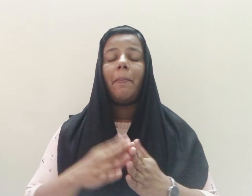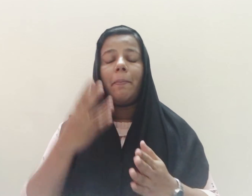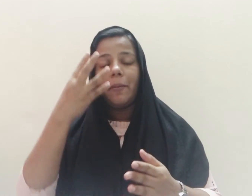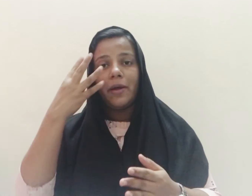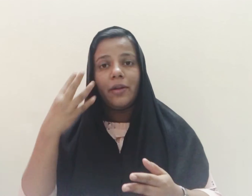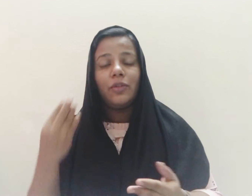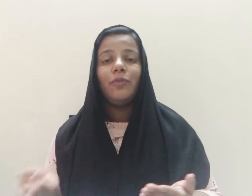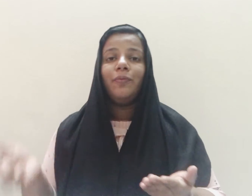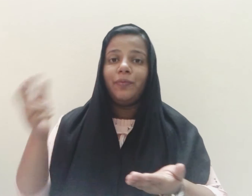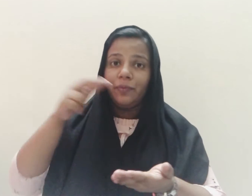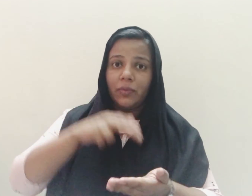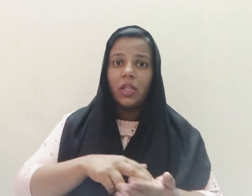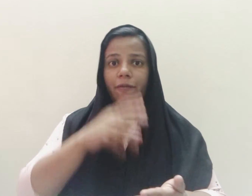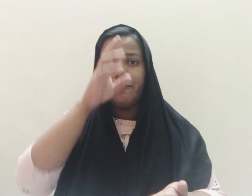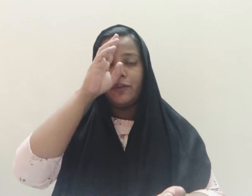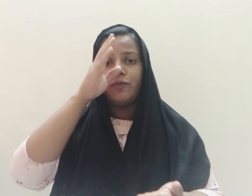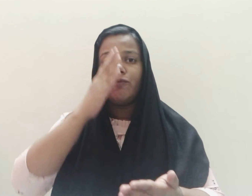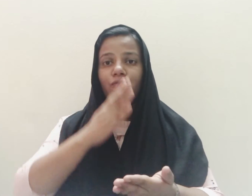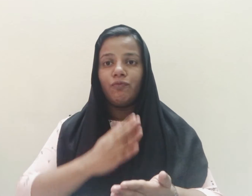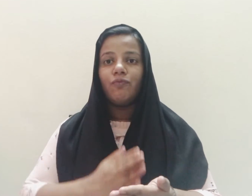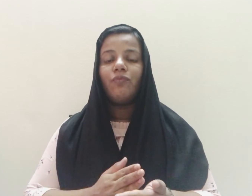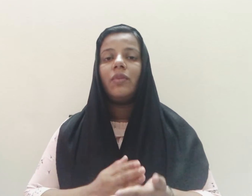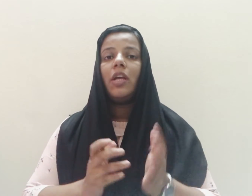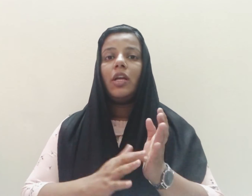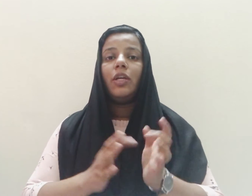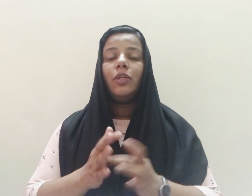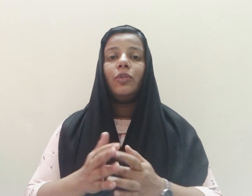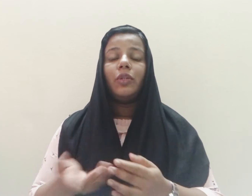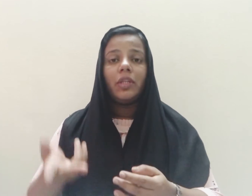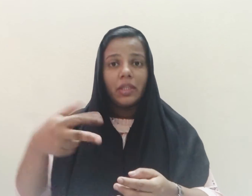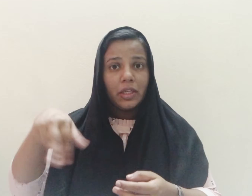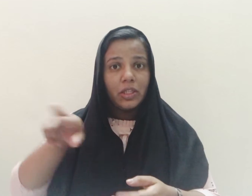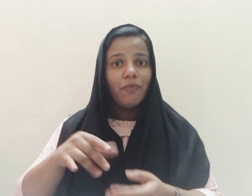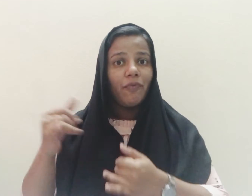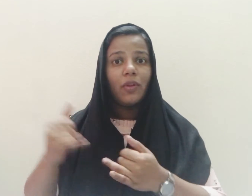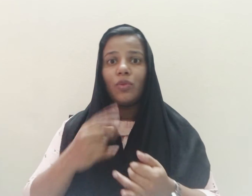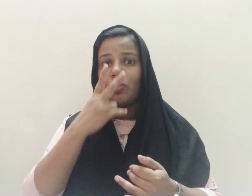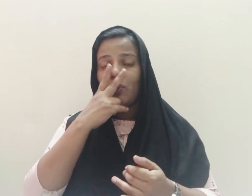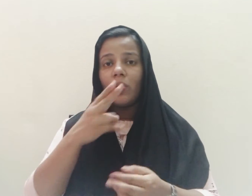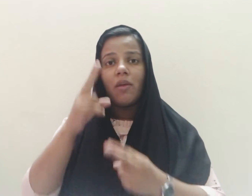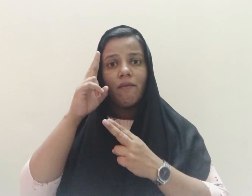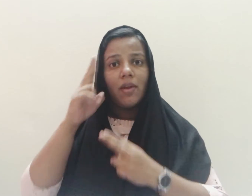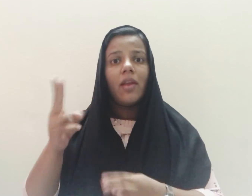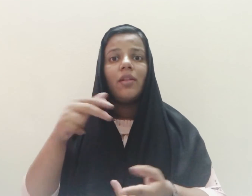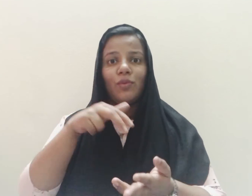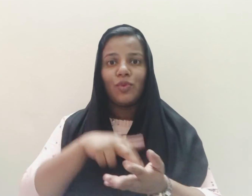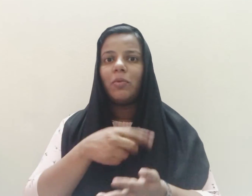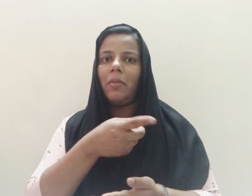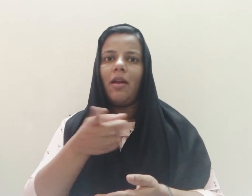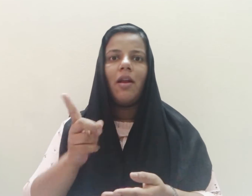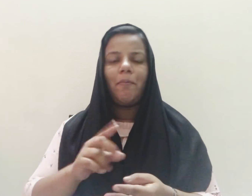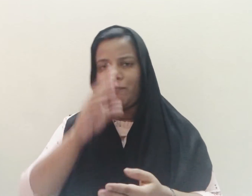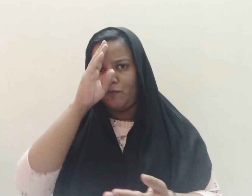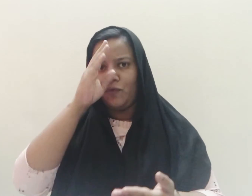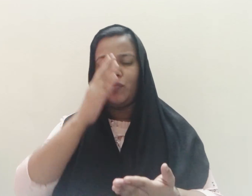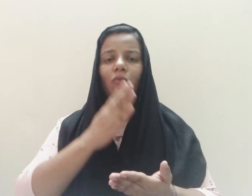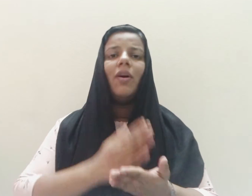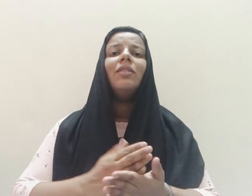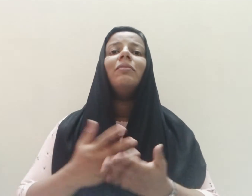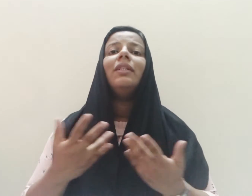മരണ പുനരുദ്ധാനത്തിൽ വിശ്വസിച്ച് ആമേൻ അവൻ്റെ പുനരാഗമനത്തിന് വേണ്ടി കാത്തിരിക്കുന്നവർ. അപ്പം നമ്മുടെ വിശ്വാസം ആമേൻ നമ്മുടെ